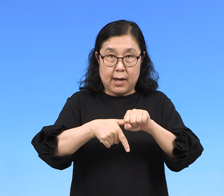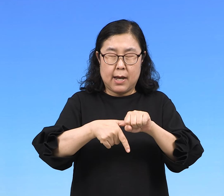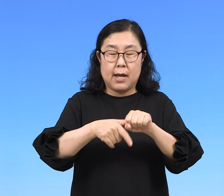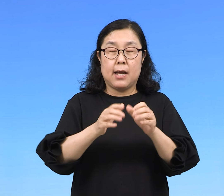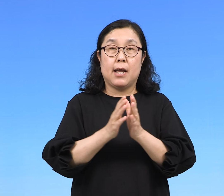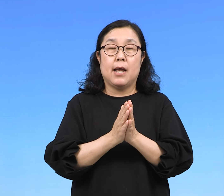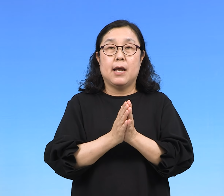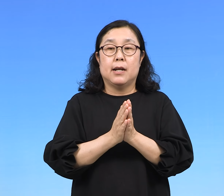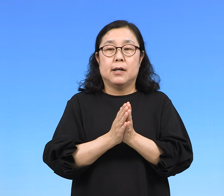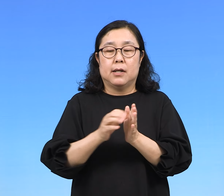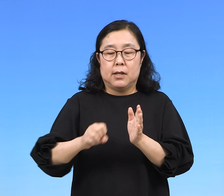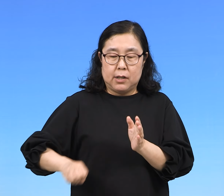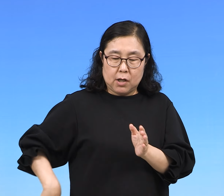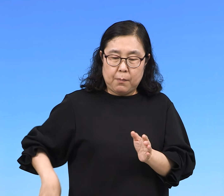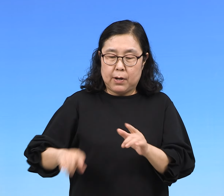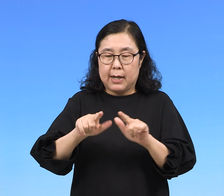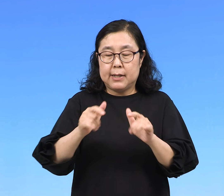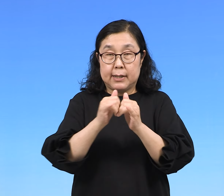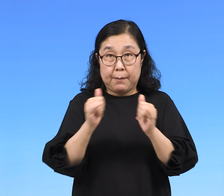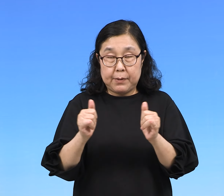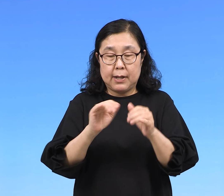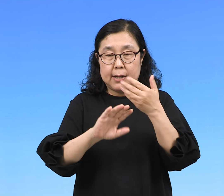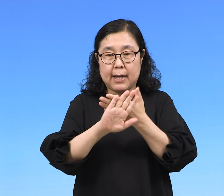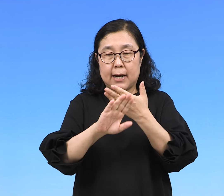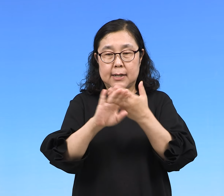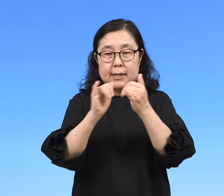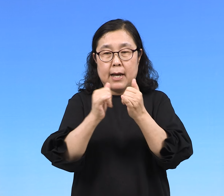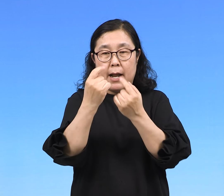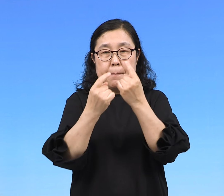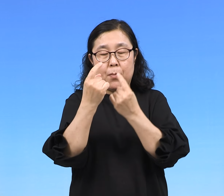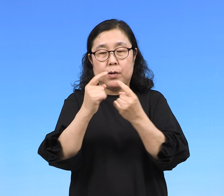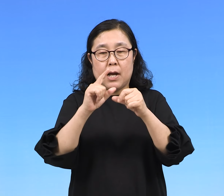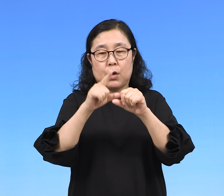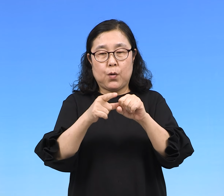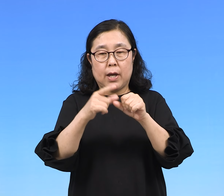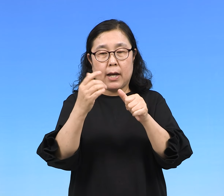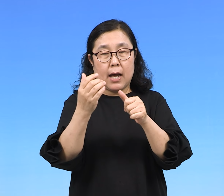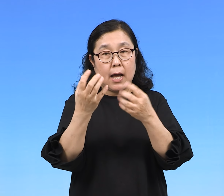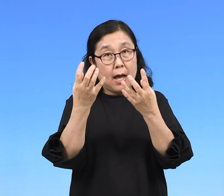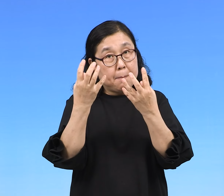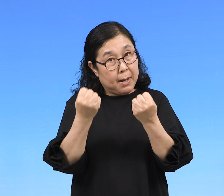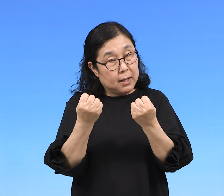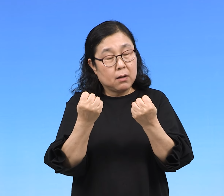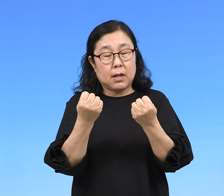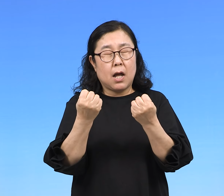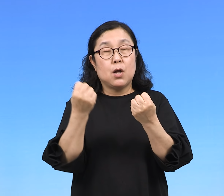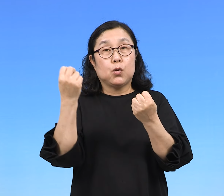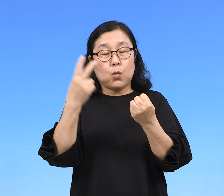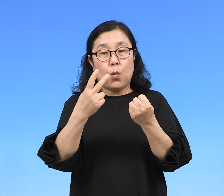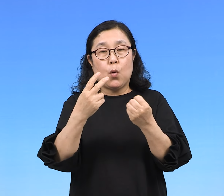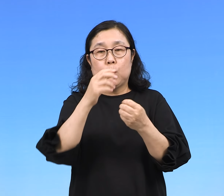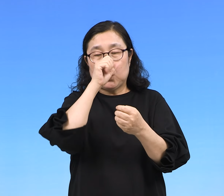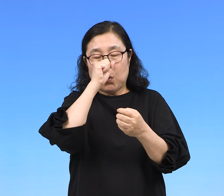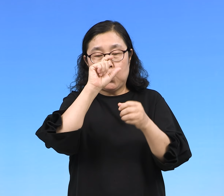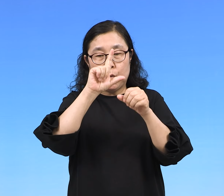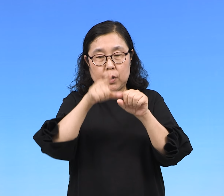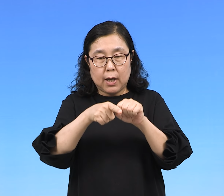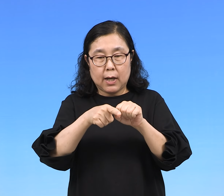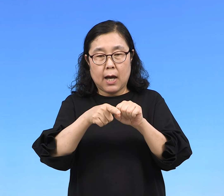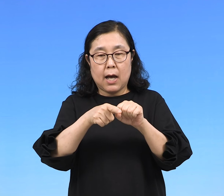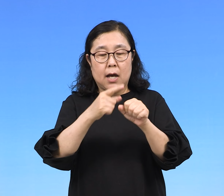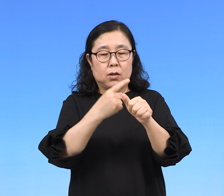않는 사람들이 다른 사람에 비해 기회가 많다거나 그들에게 좋은 기회가 그냥 생기는 것은 아니다.